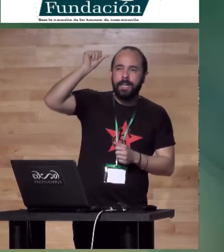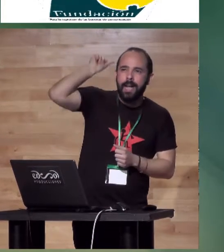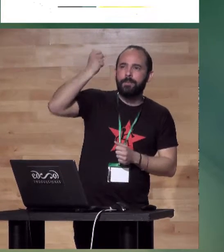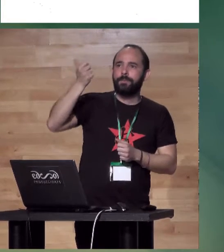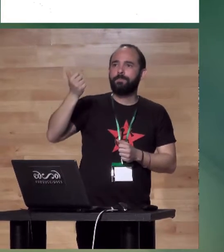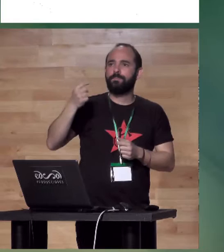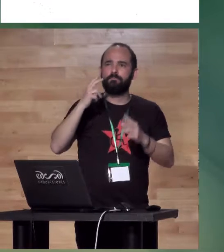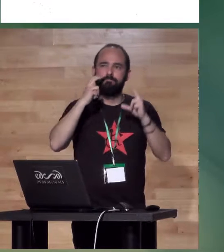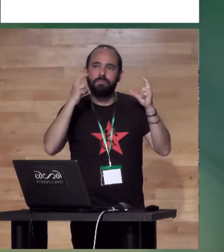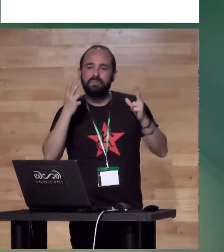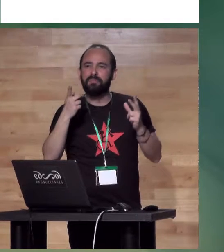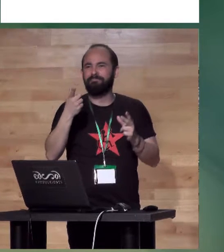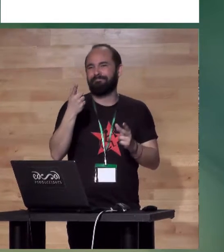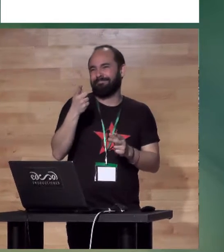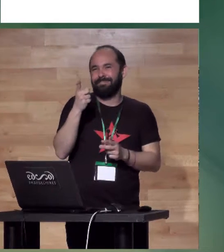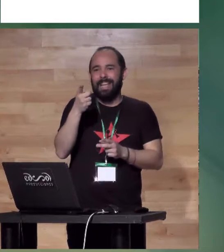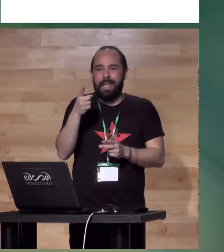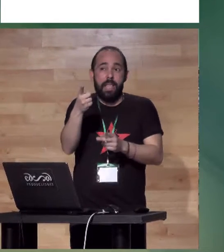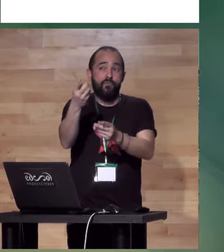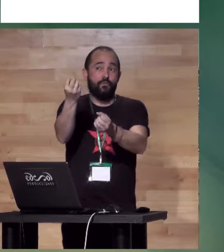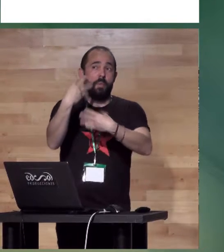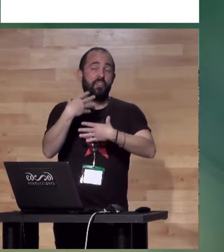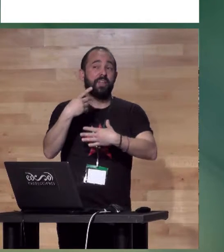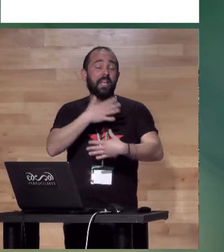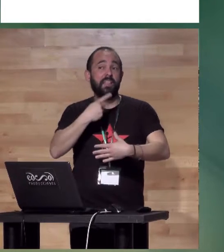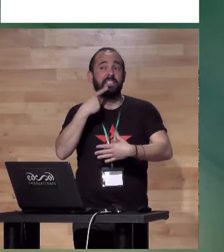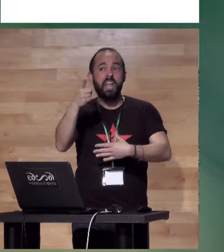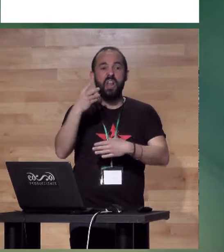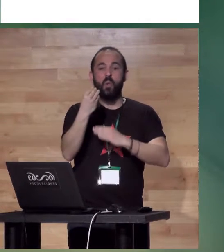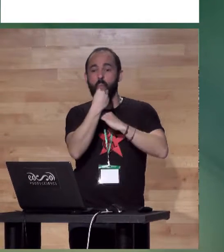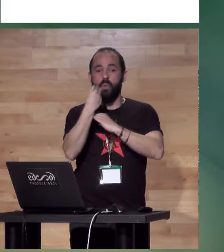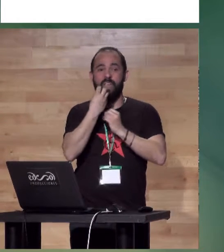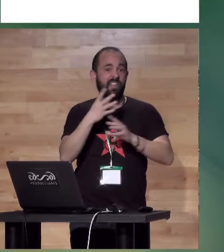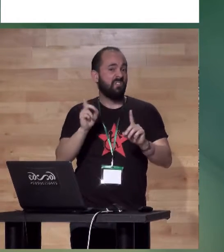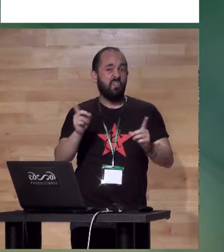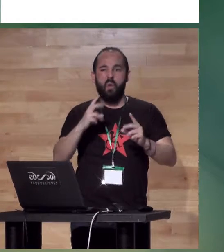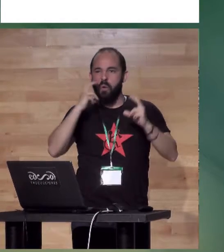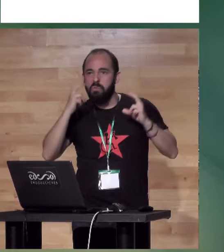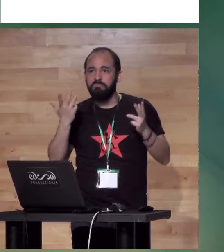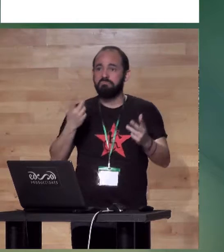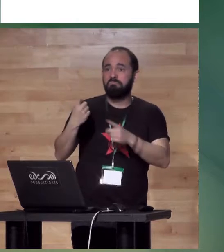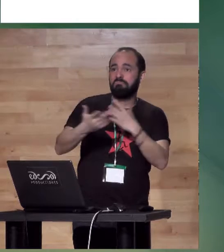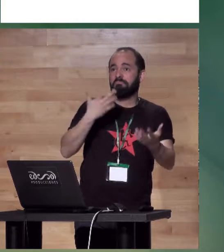Me va dando información. Si es una persona mayor, me fijo en su físico, si es calvo, si no.